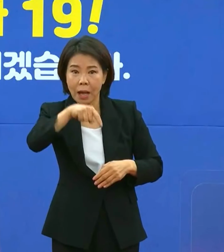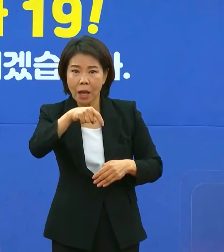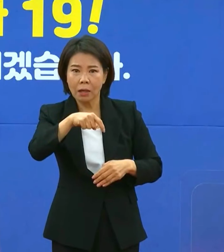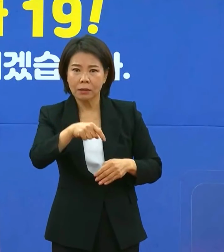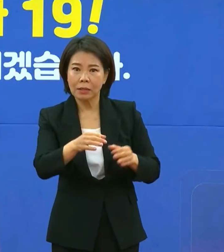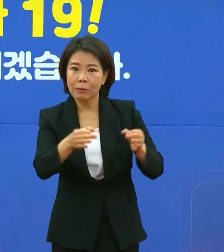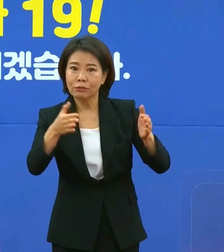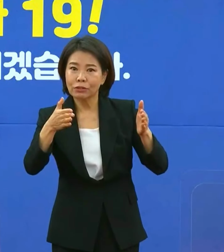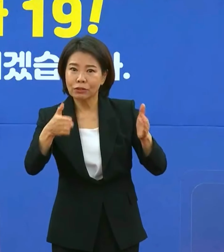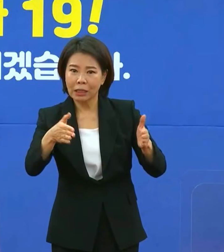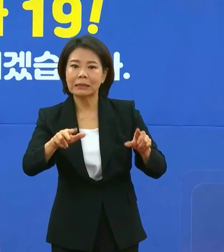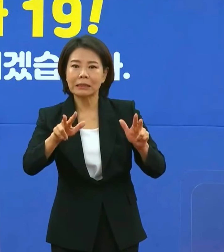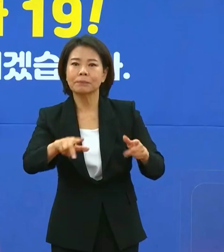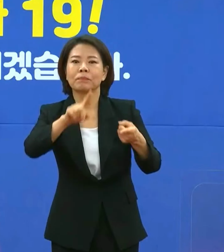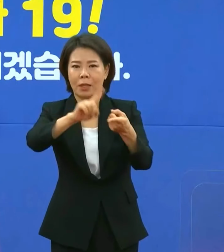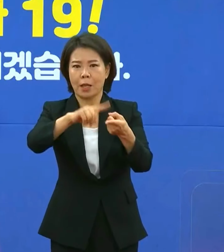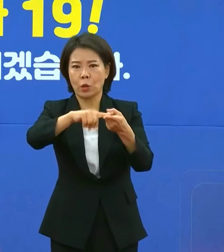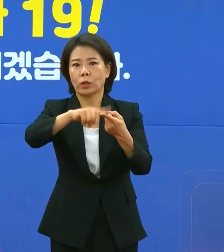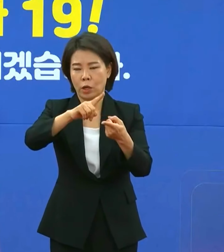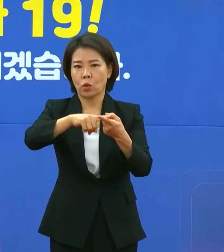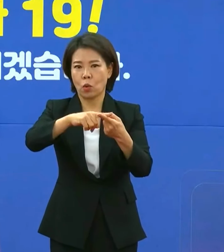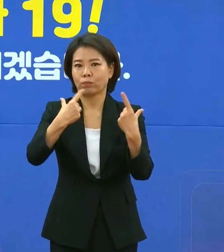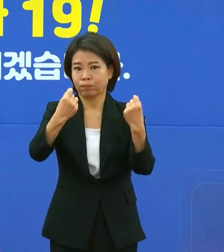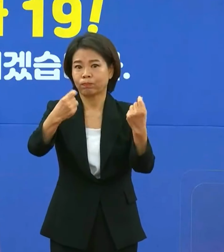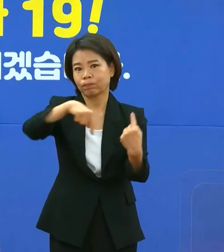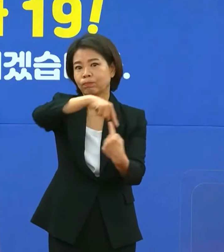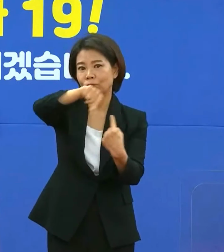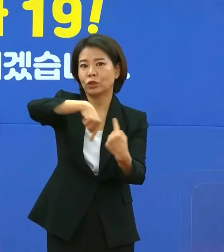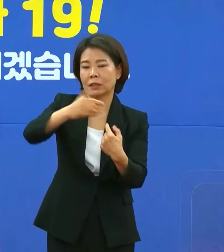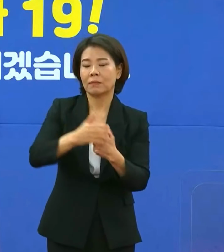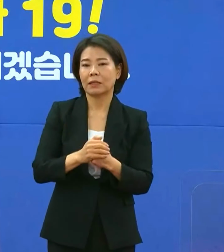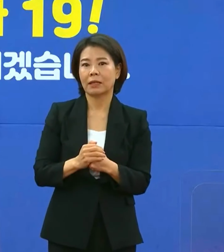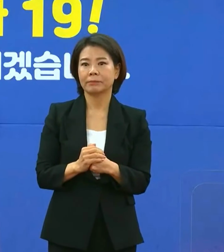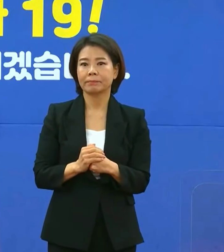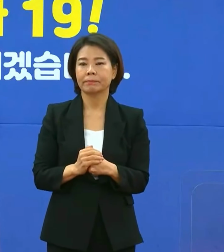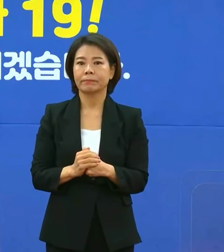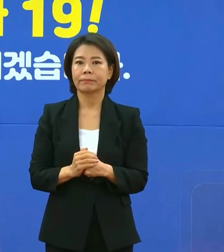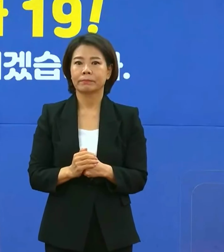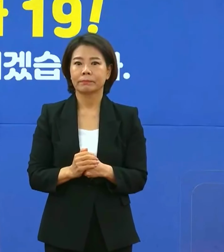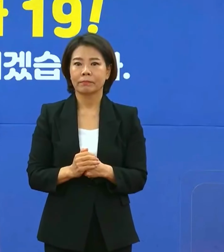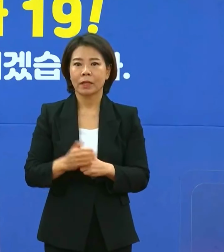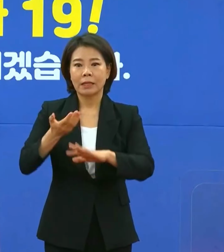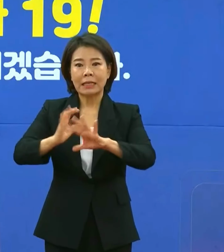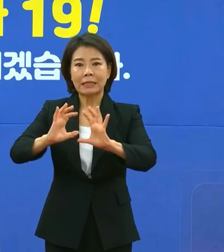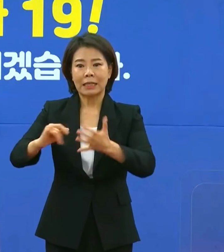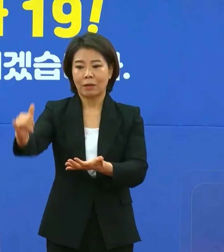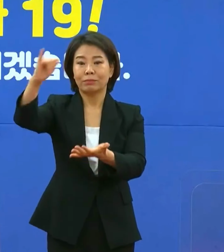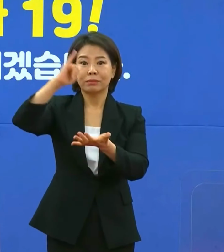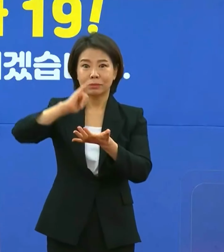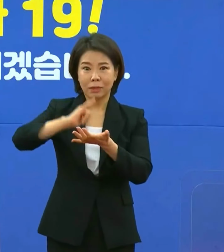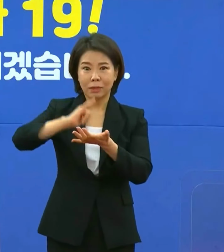당분간 현행대로 운영 방식을 유지할 예정입니다 해외 입국자 나발 10 자 등 유